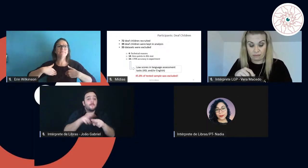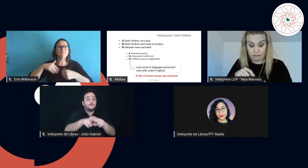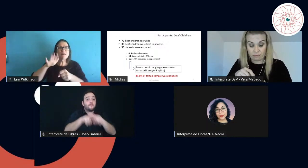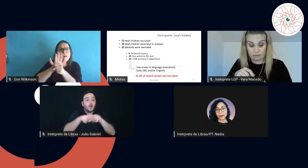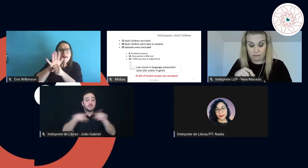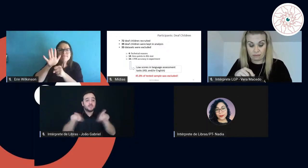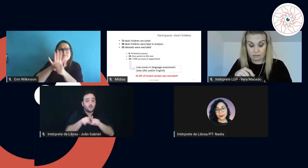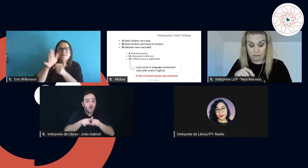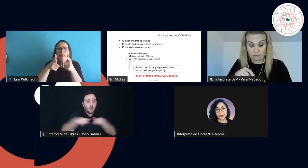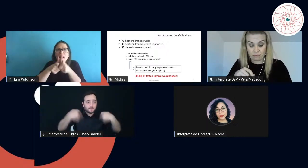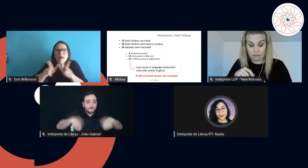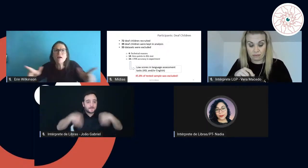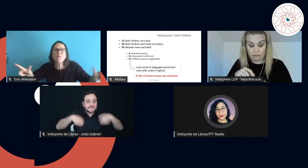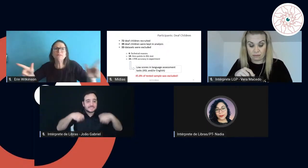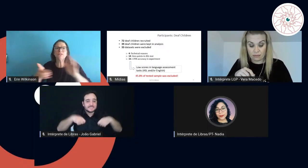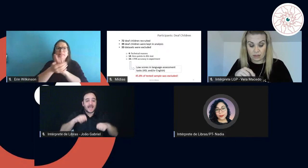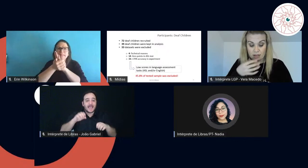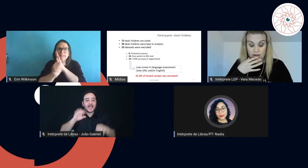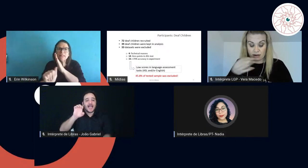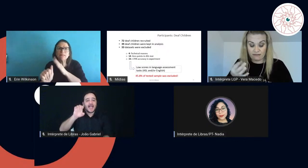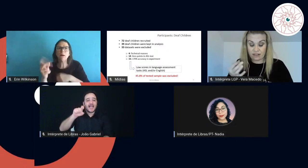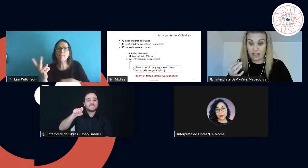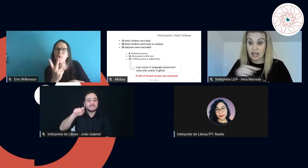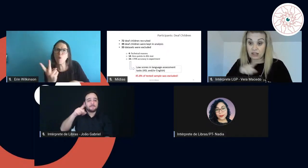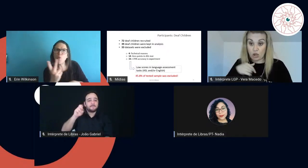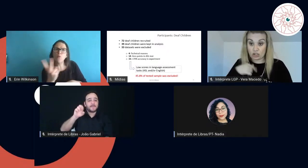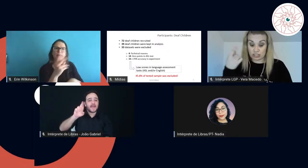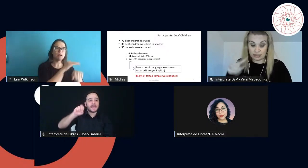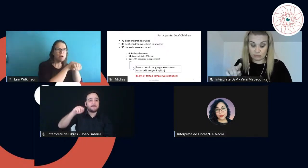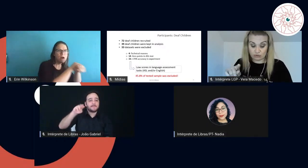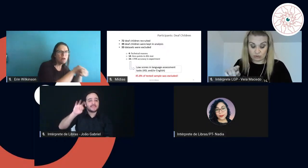Ã, e na verdade nós